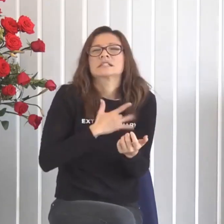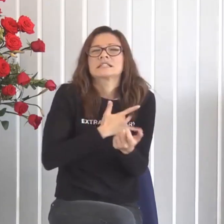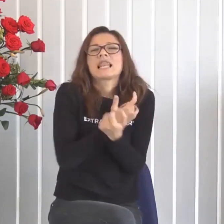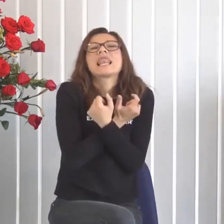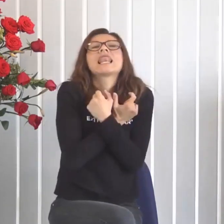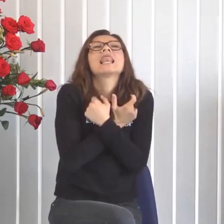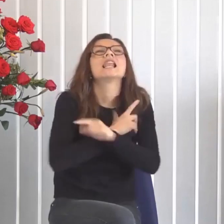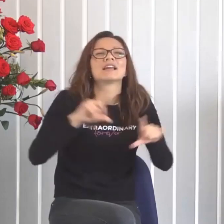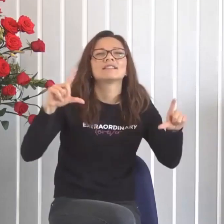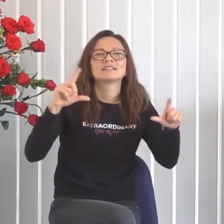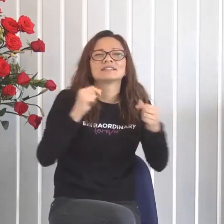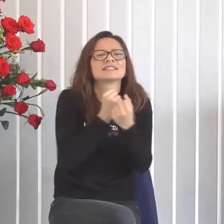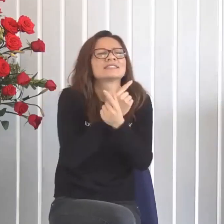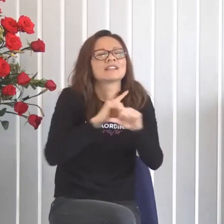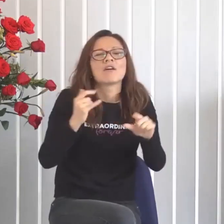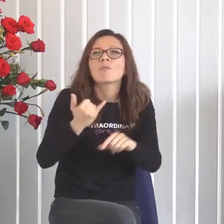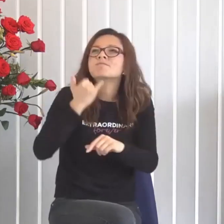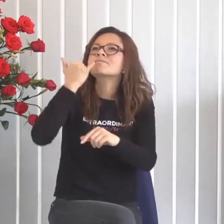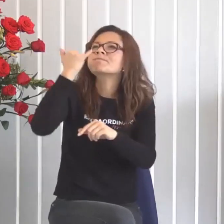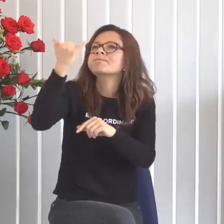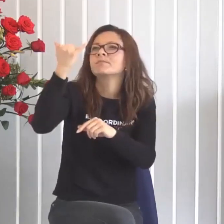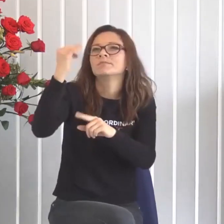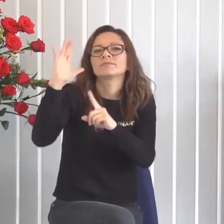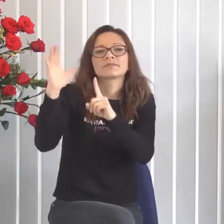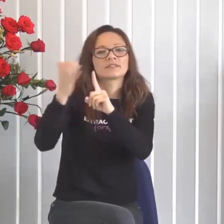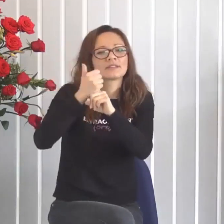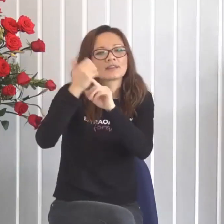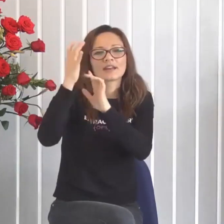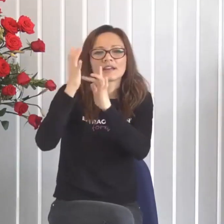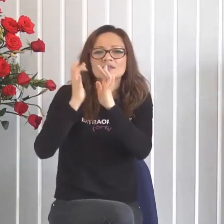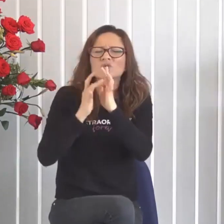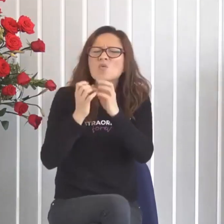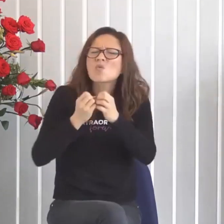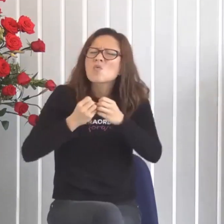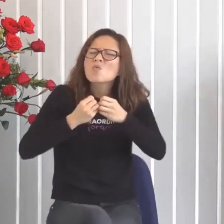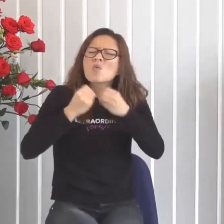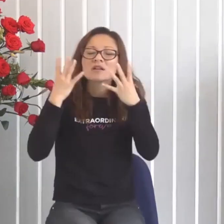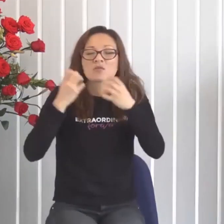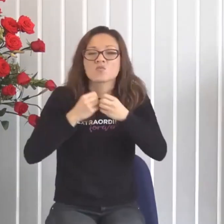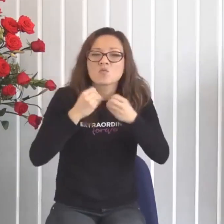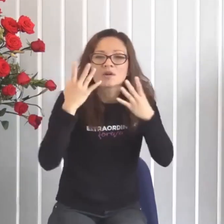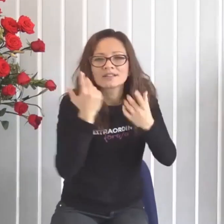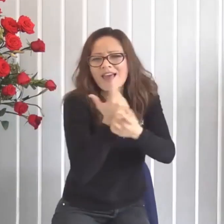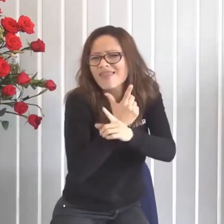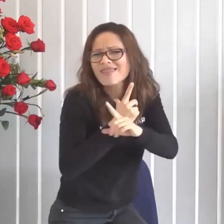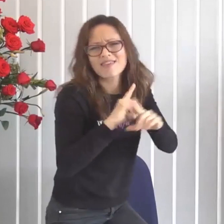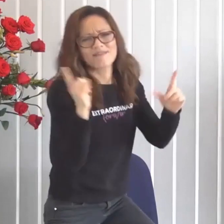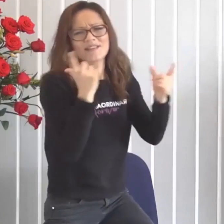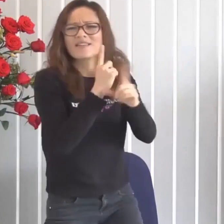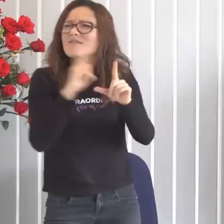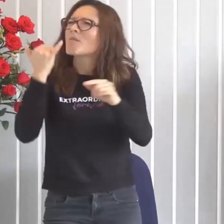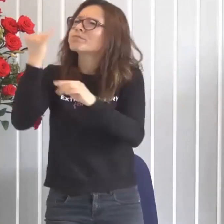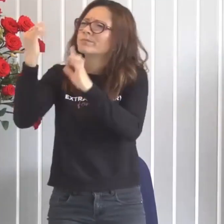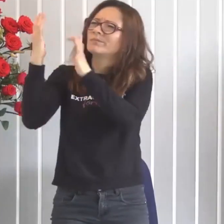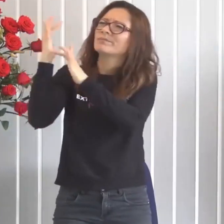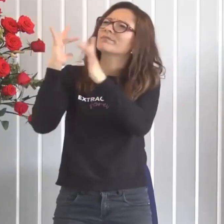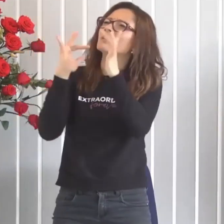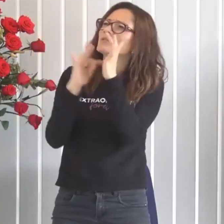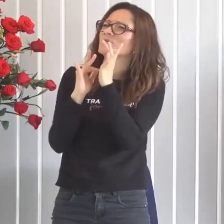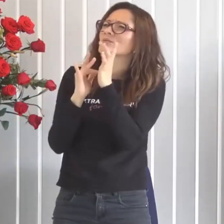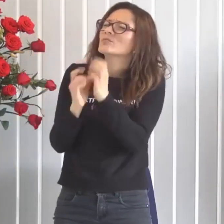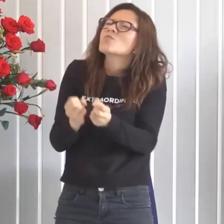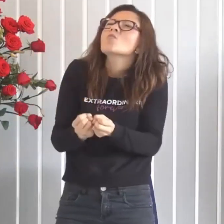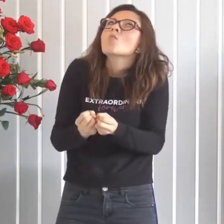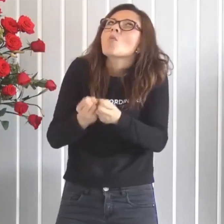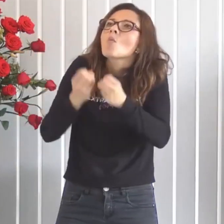libertad hay en ti, Señor. Cuánta libertad hay en ti. Cuánta libertad hay en ti.